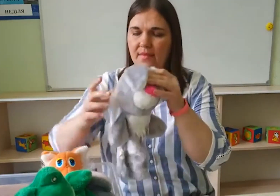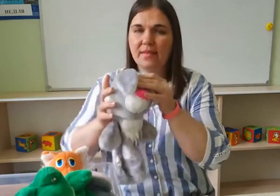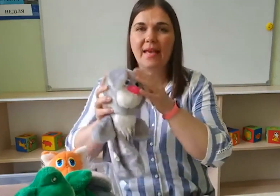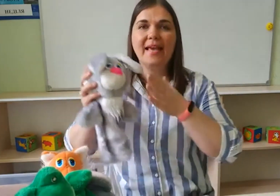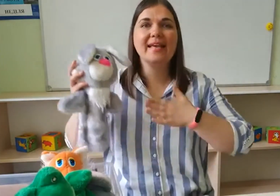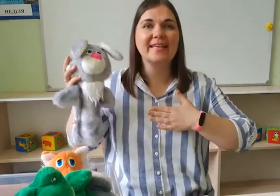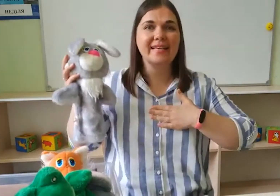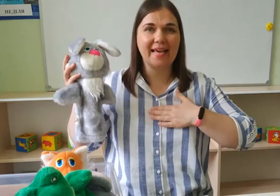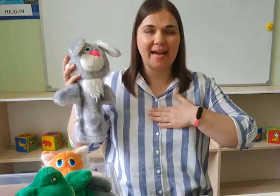Я